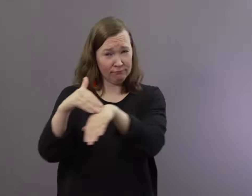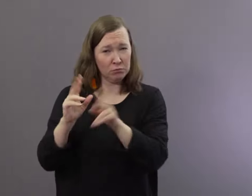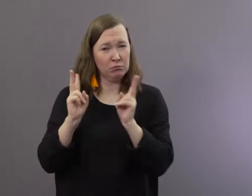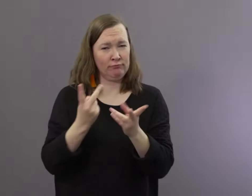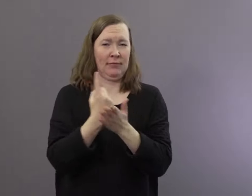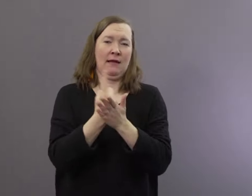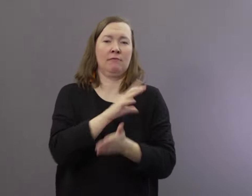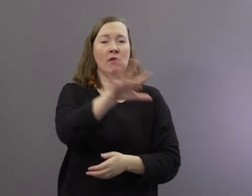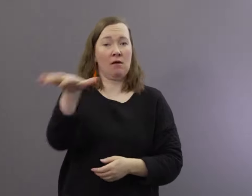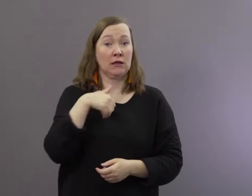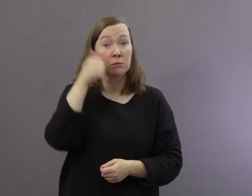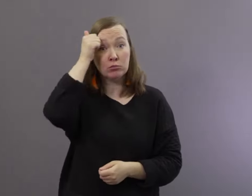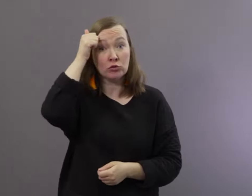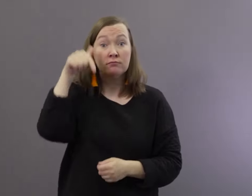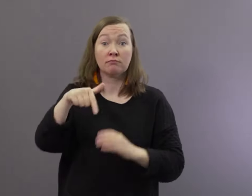säätää sitä näkymää.